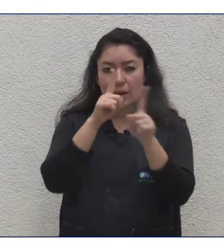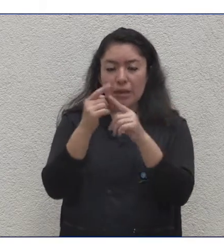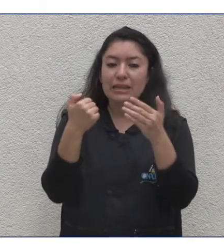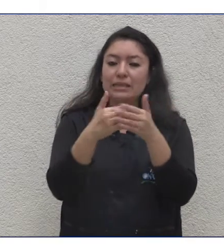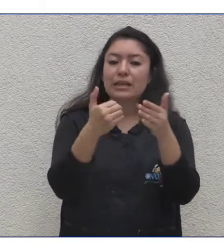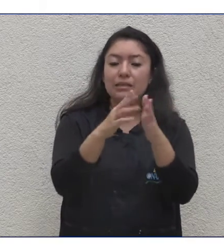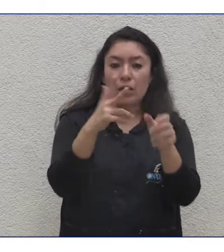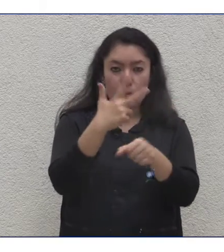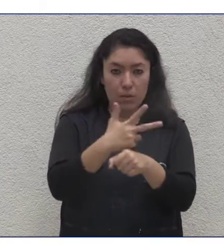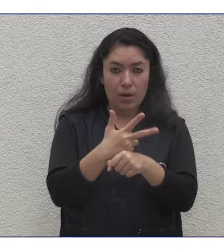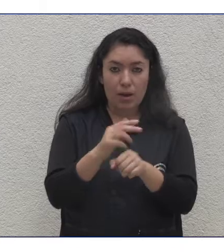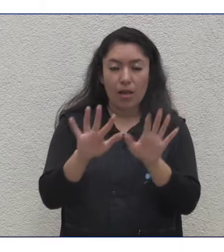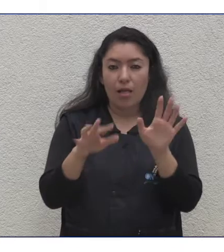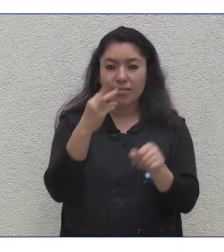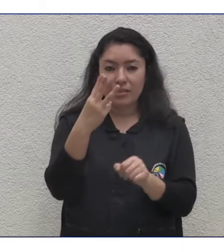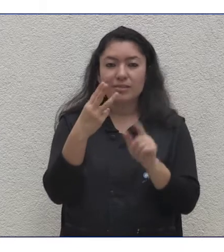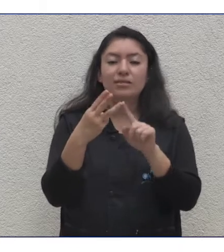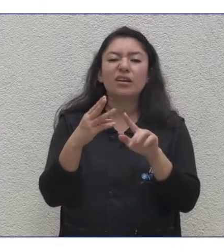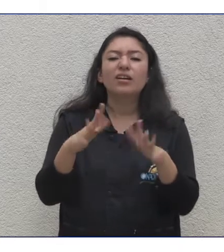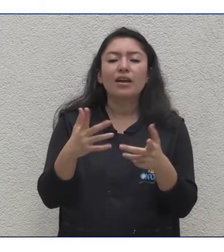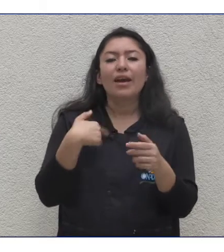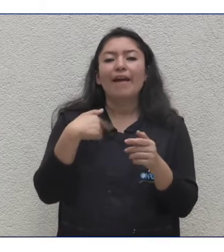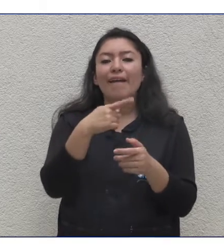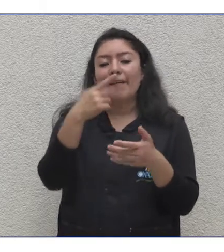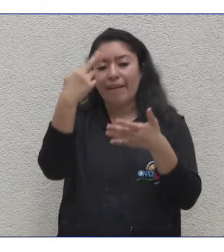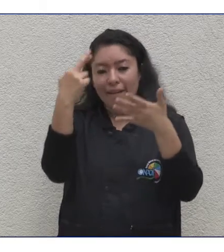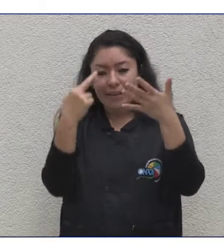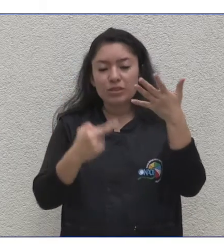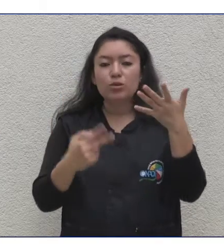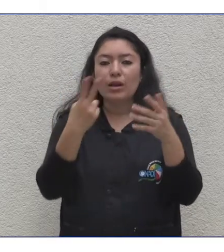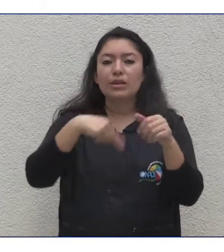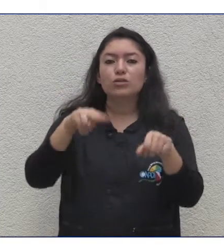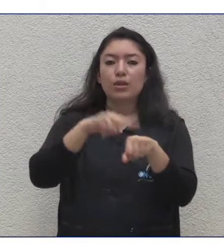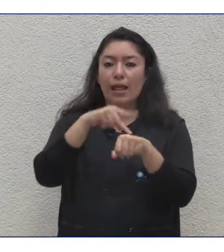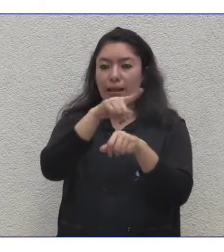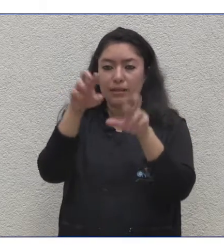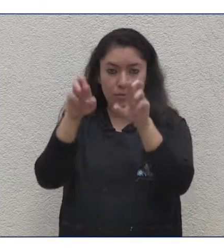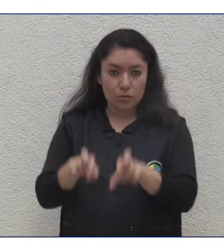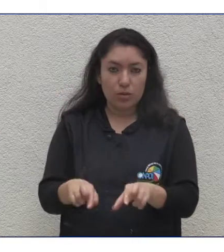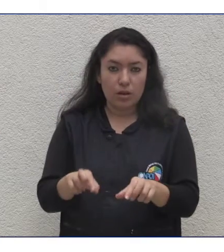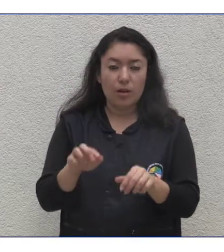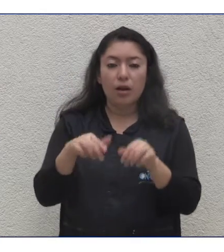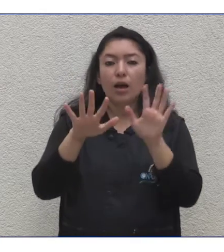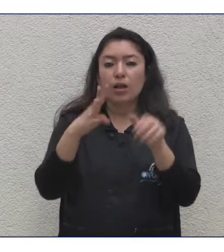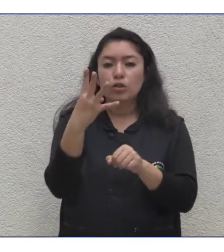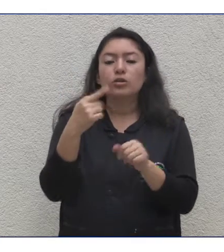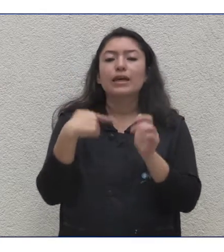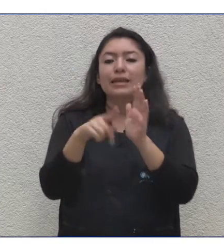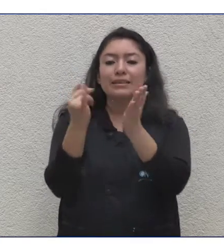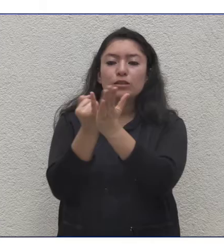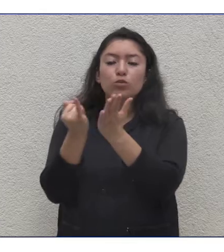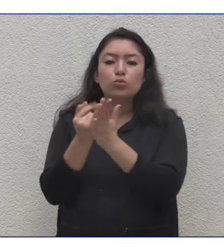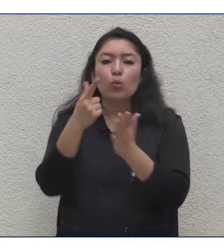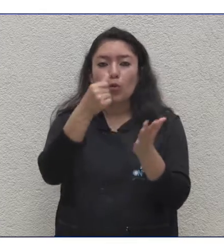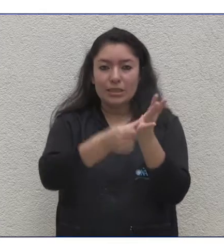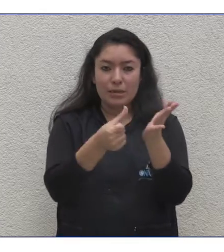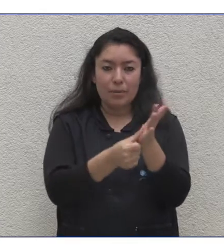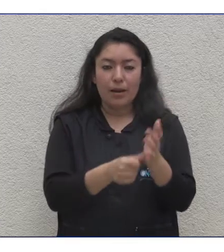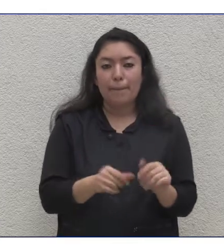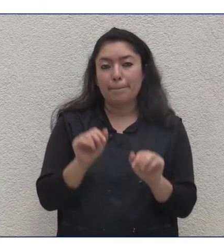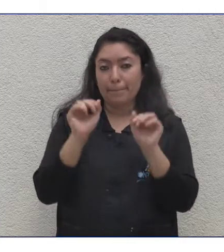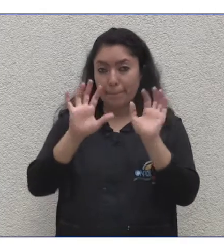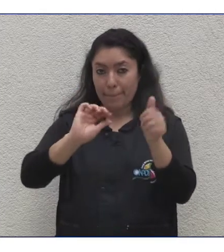Guatemala. 13. Registro Nacional de las Personas. 14. Instituto de Fomento Municipal.